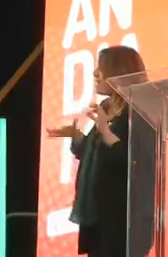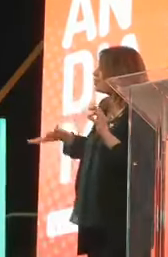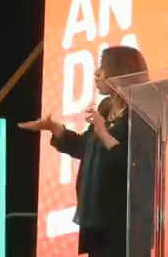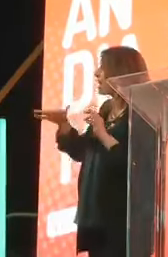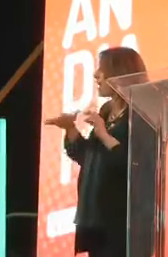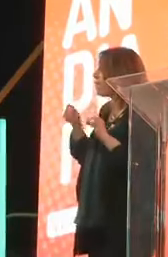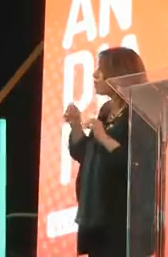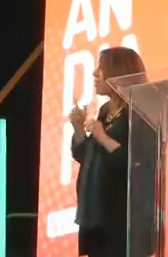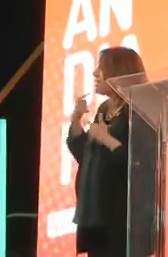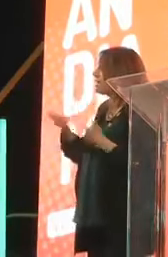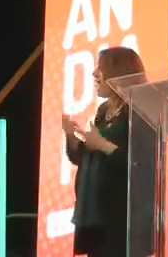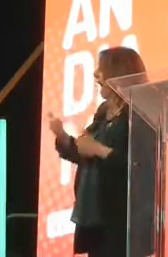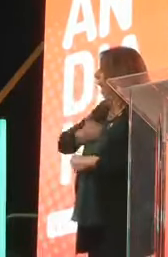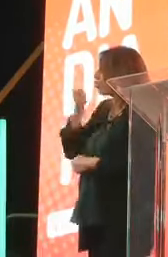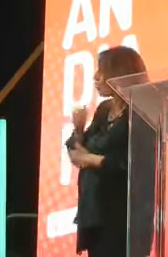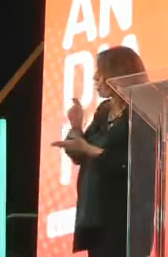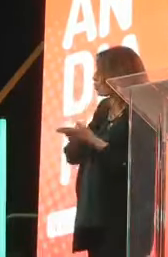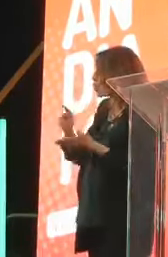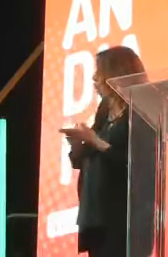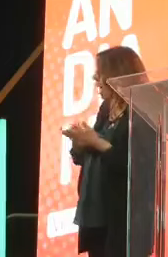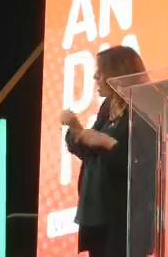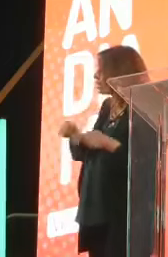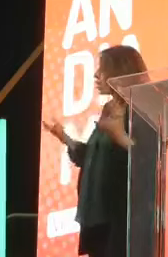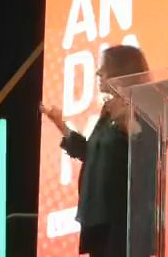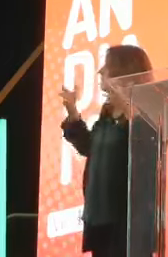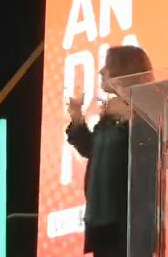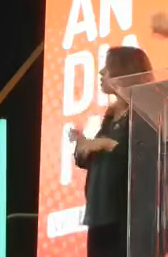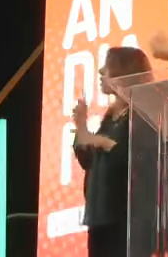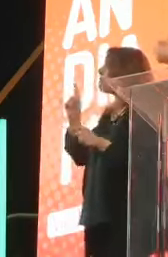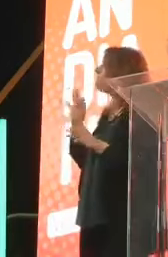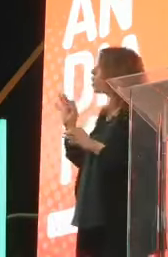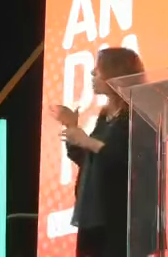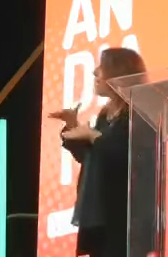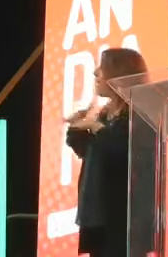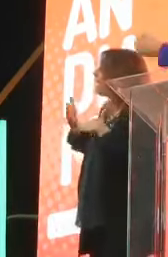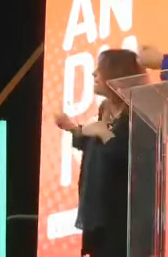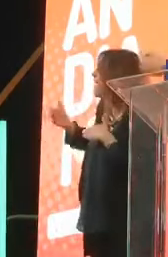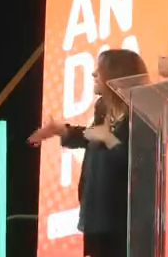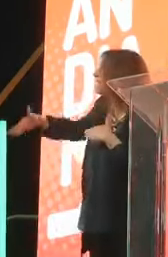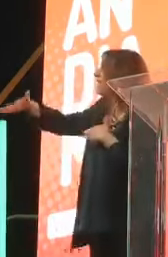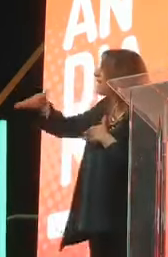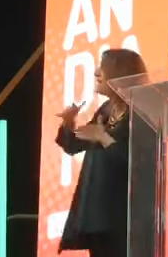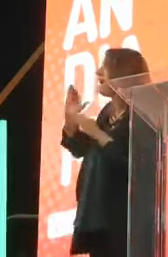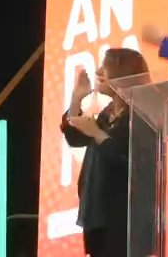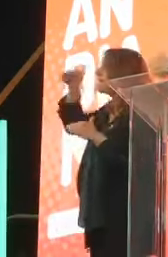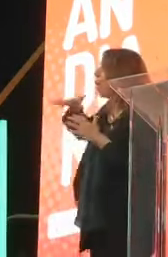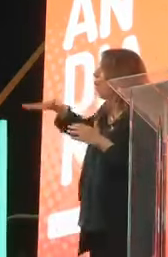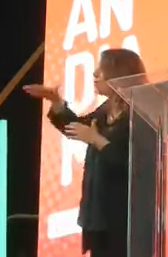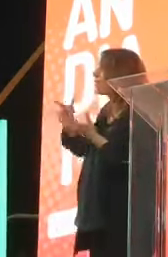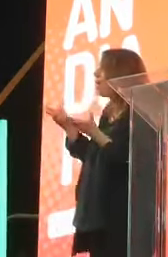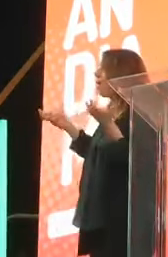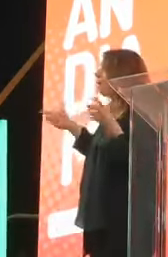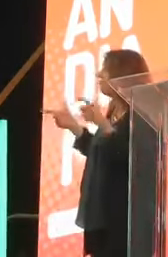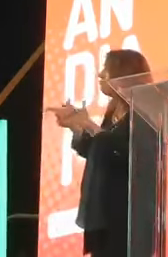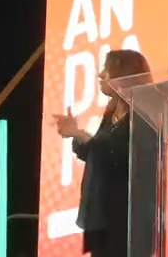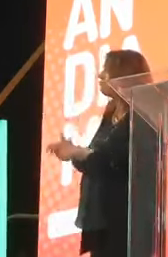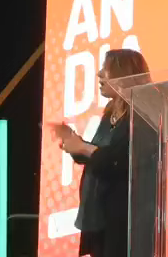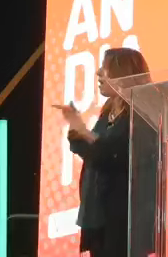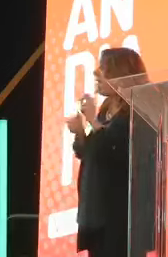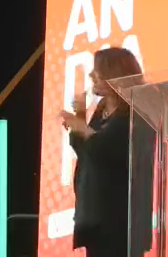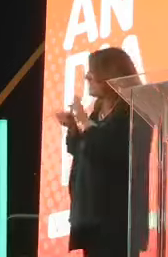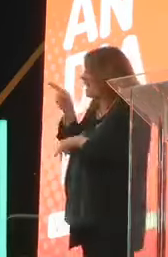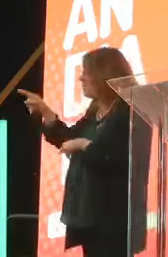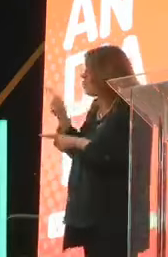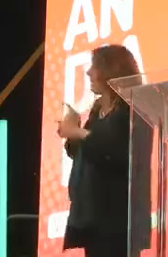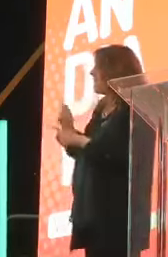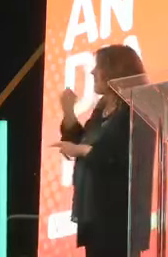stanno sottraendo autonomie scolastiche proprio nelle periferie, nelle aree interne, nelle aree montane, dove serve di più, dove bisogna pagare di